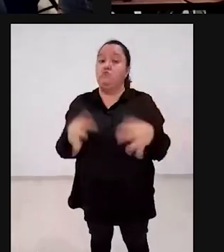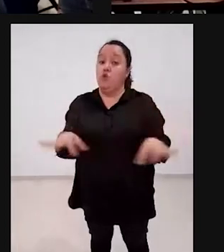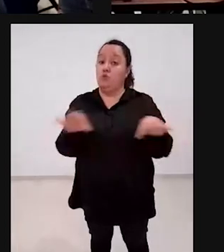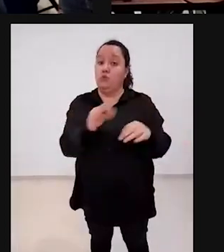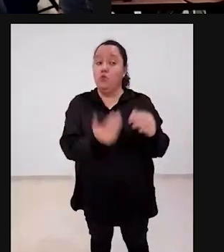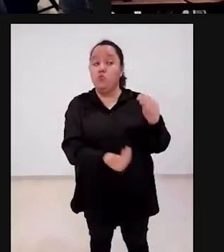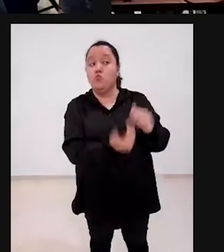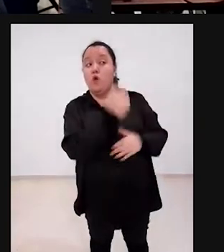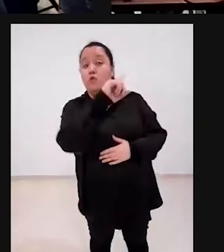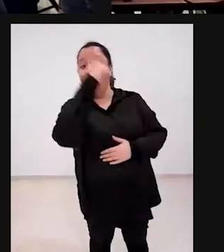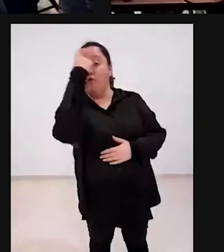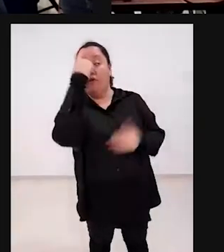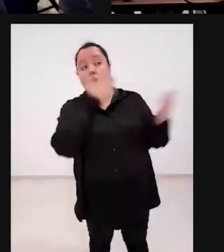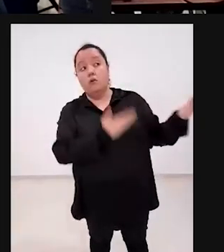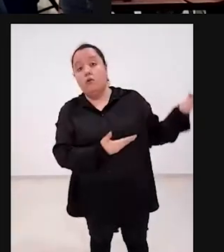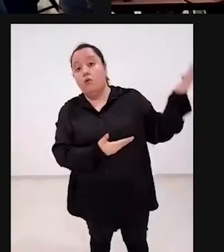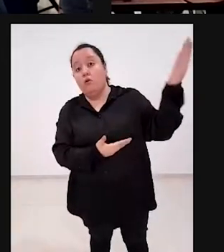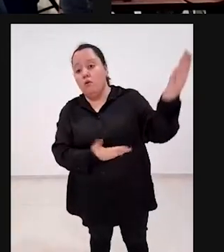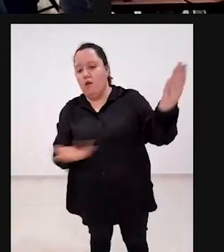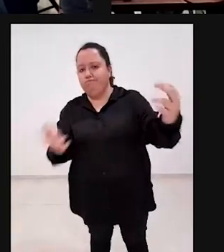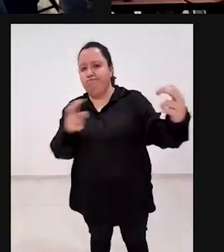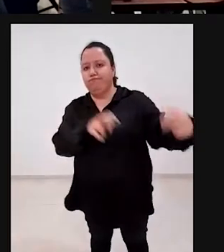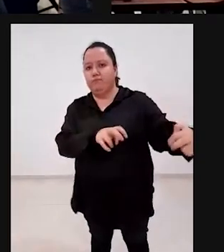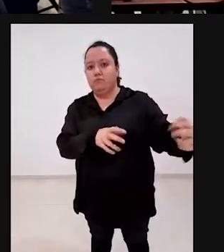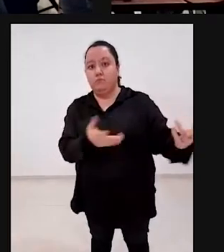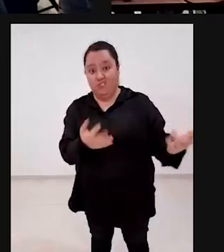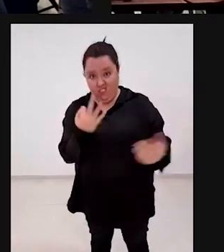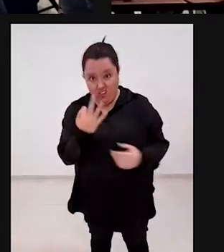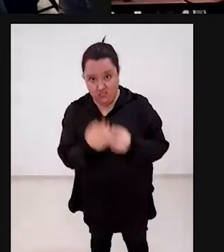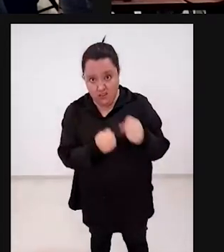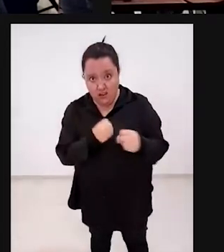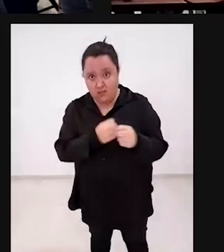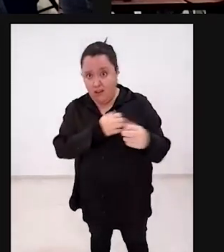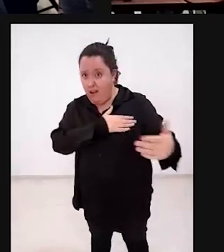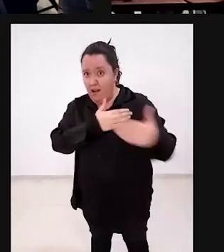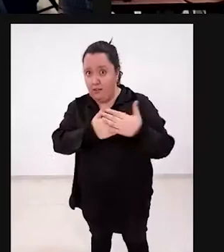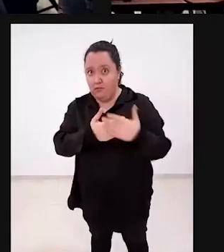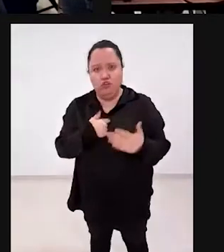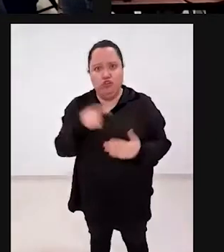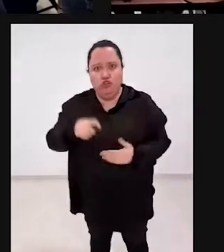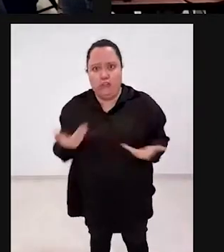el gobierno apenas llegue porque no se deberían tomar los tres años